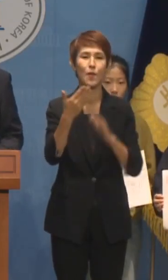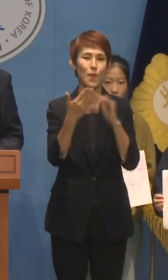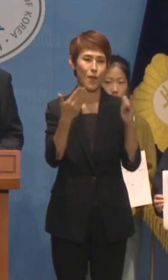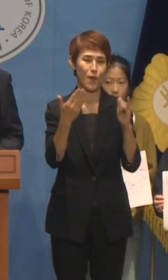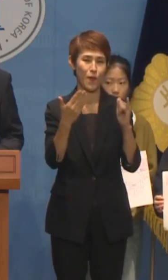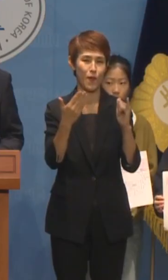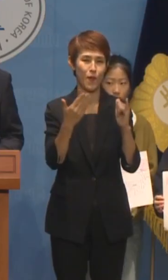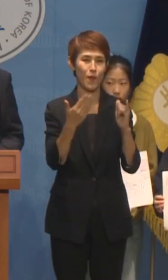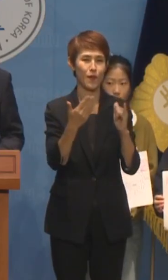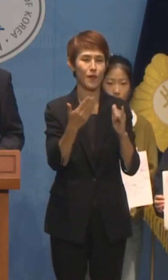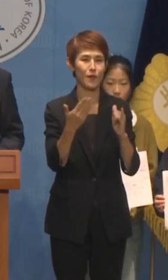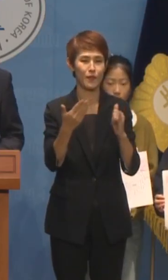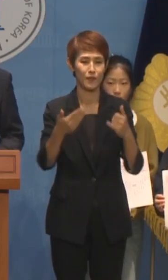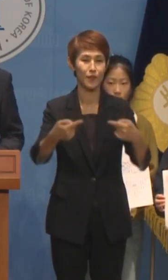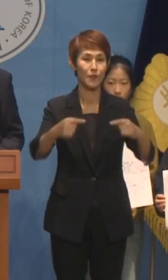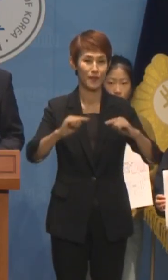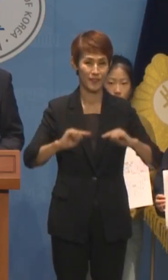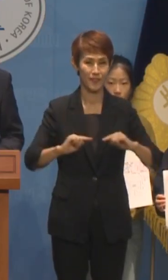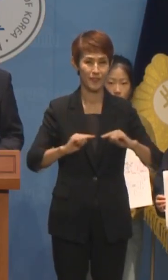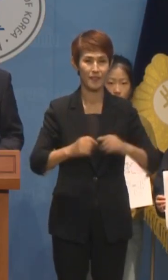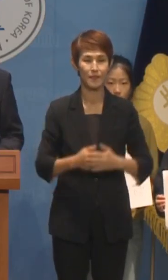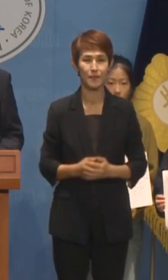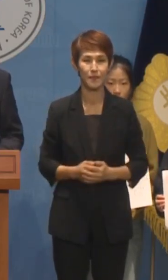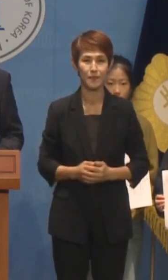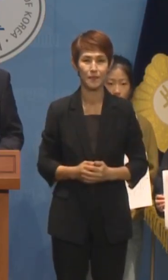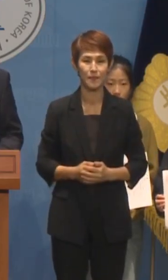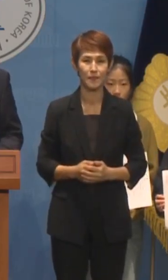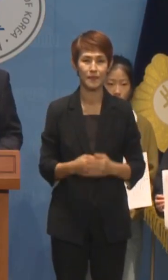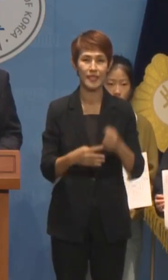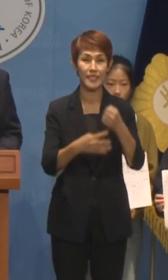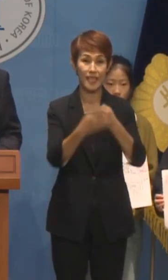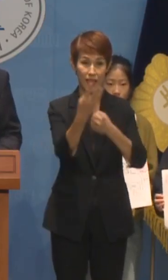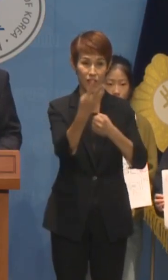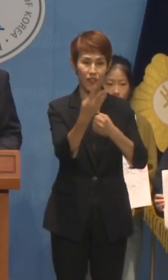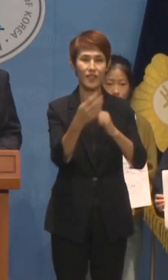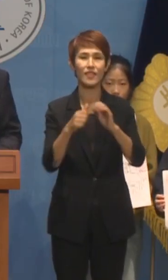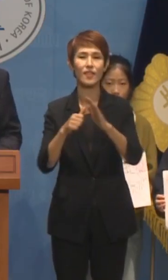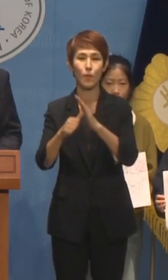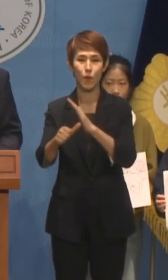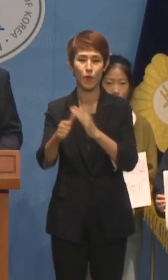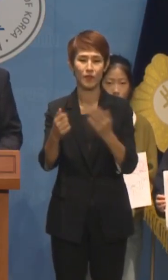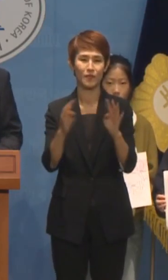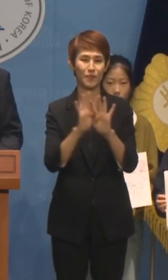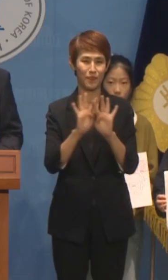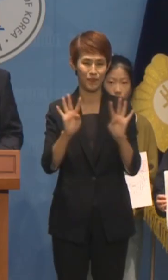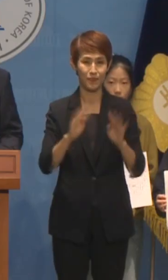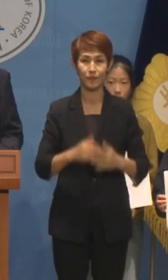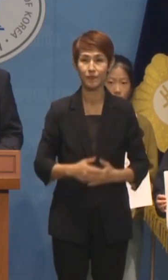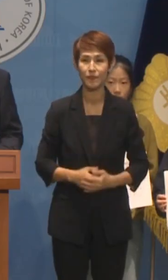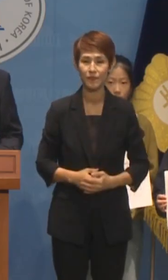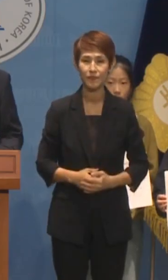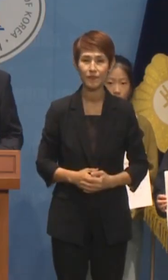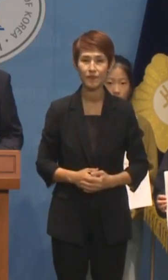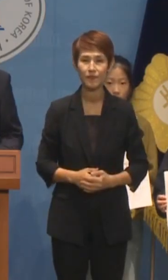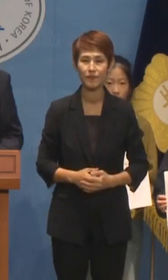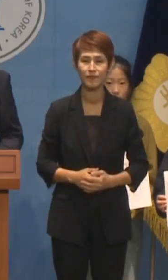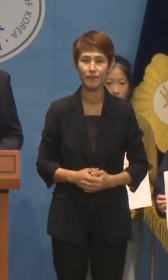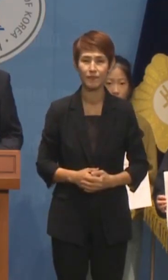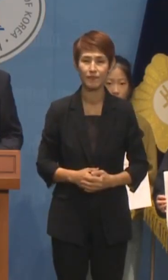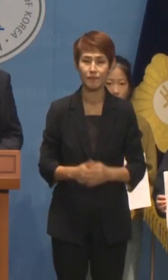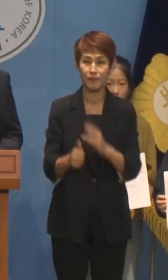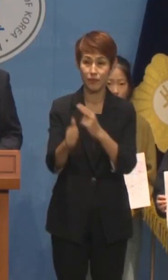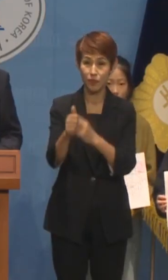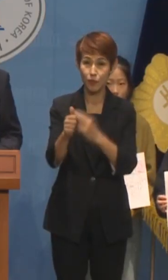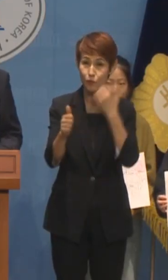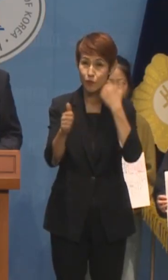대표가 각하초등학교, 빛고울초등학교 4학년 전원을 대표해서 참석하셨습니다. 이 자리에 계신 인솔자분들 간단히